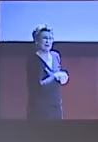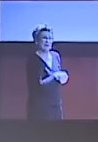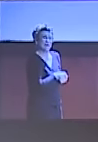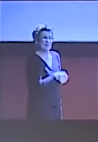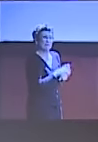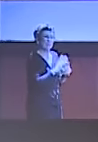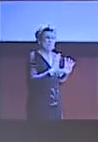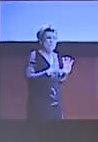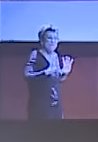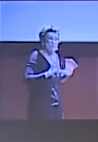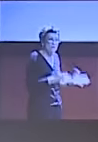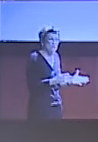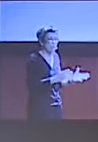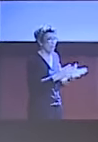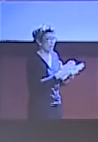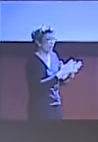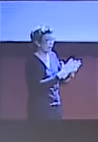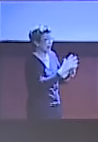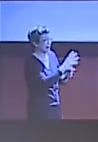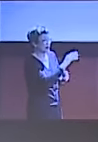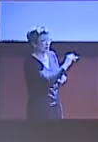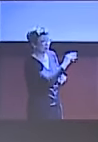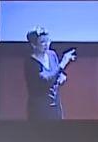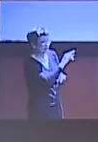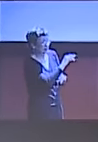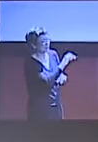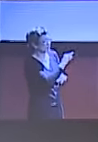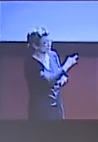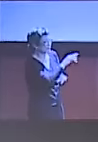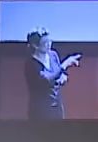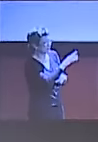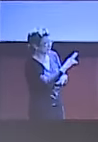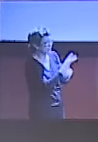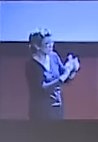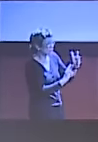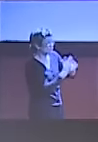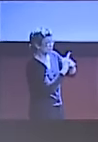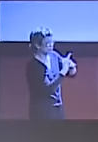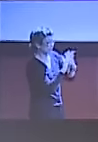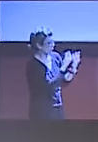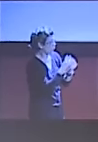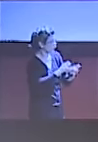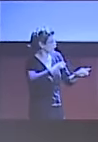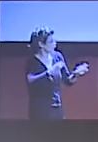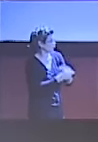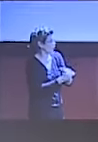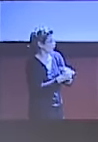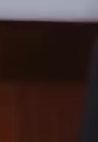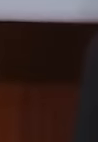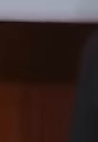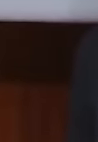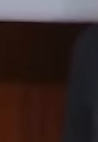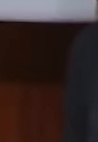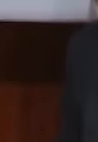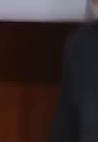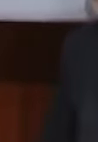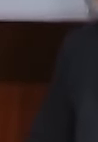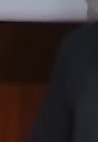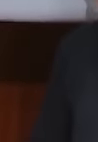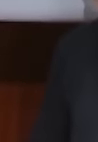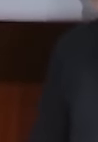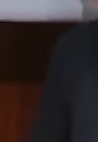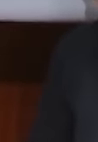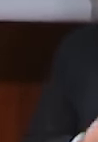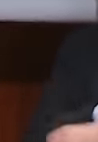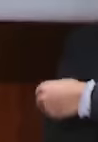particulier comment l'émergence d'IVT a modifié le sort de la communauté sourde en France. Donc vous